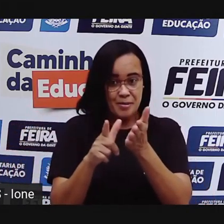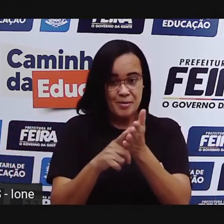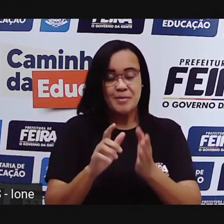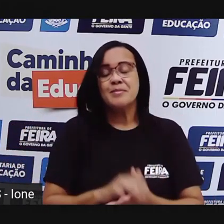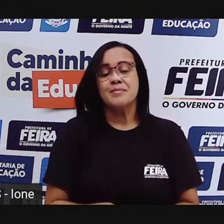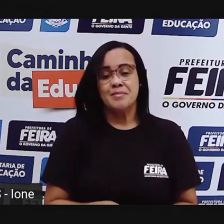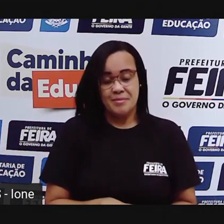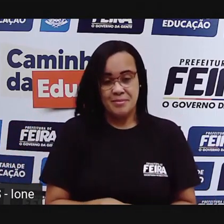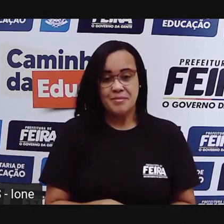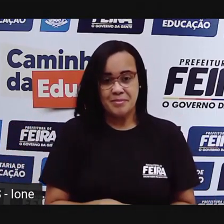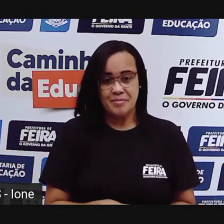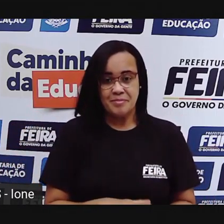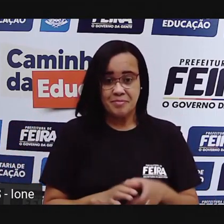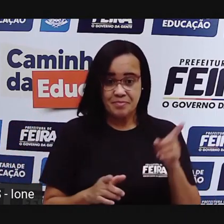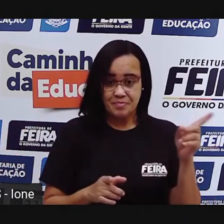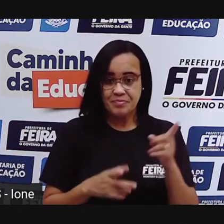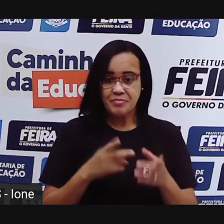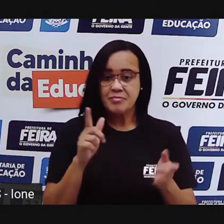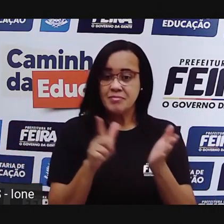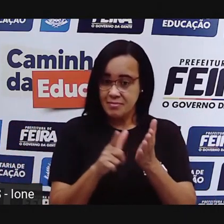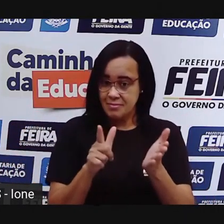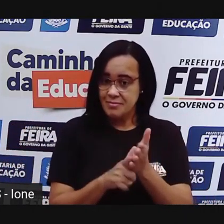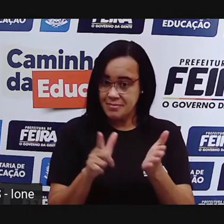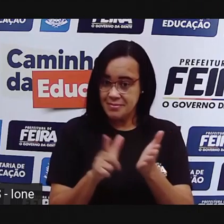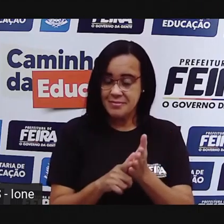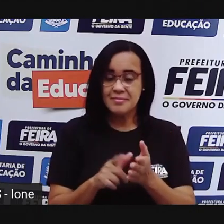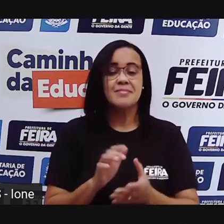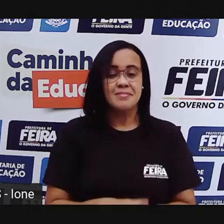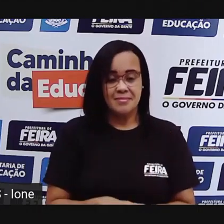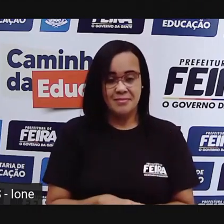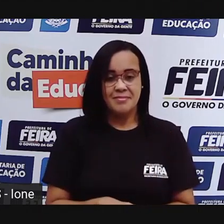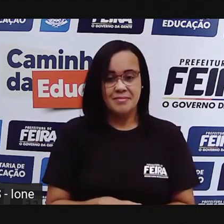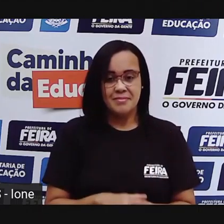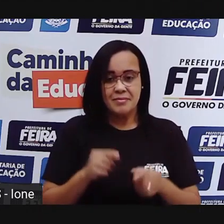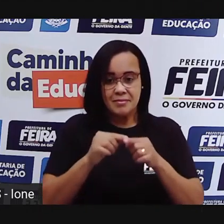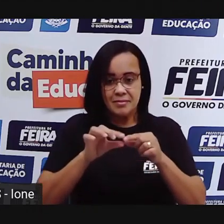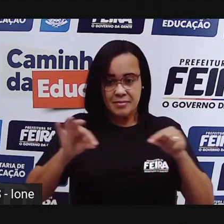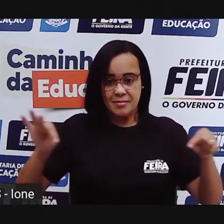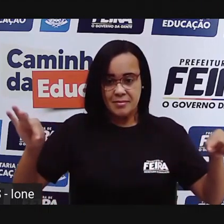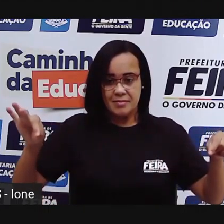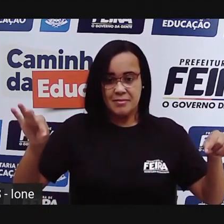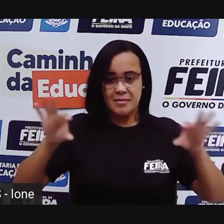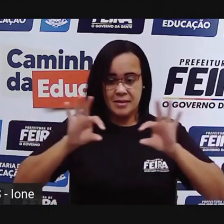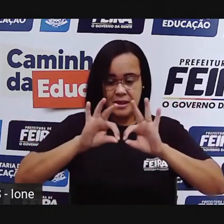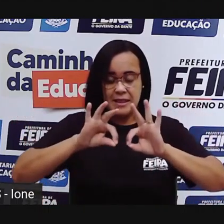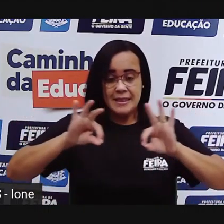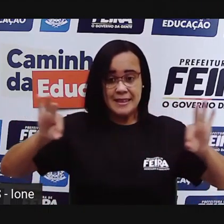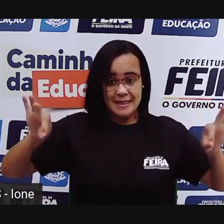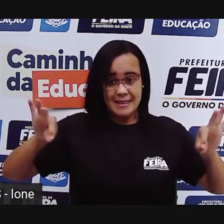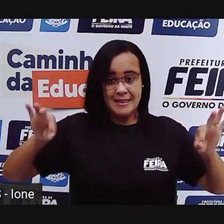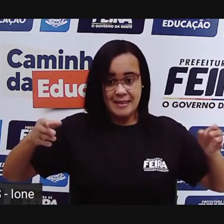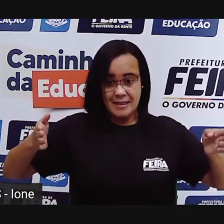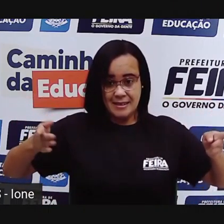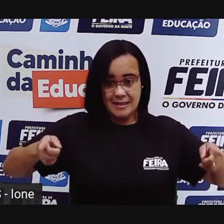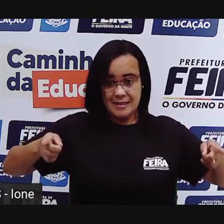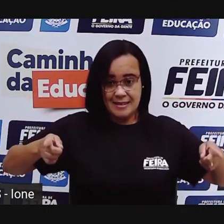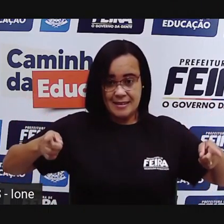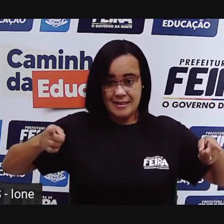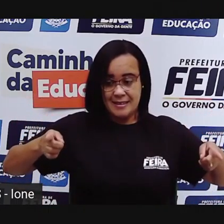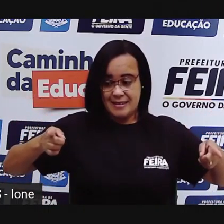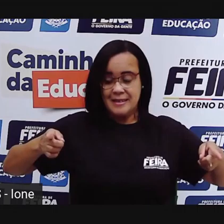só. Pega o papel crepom e a gente vai medir, olha. A gente vai medir assim, ó, a largura do dedinho,